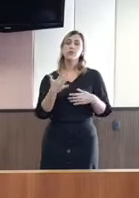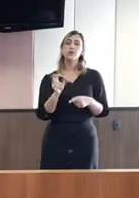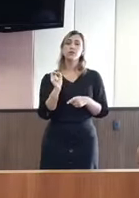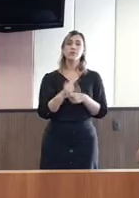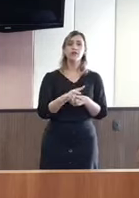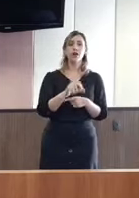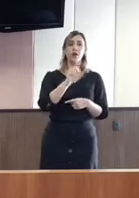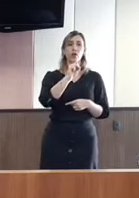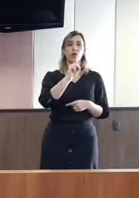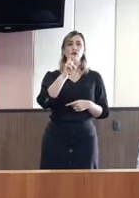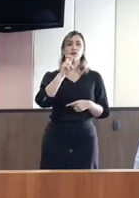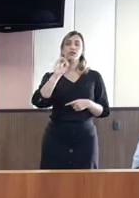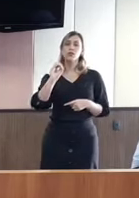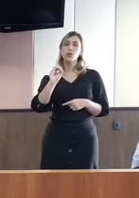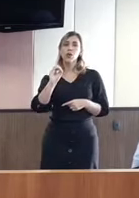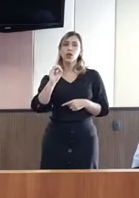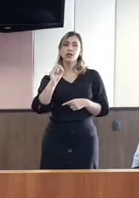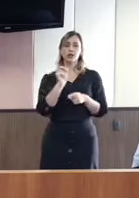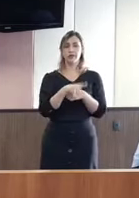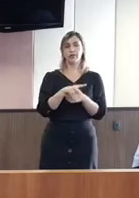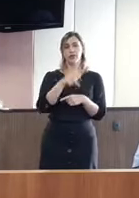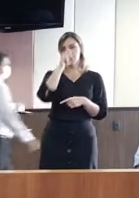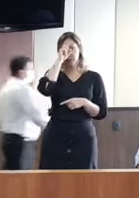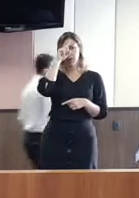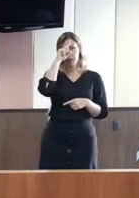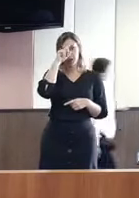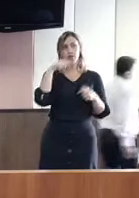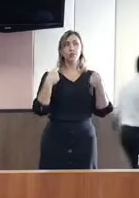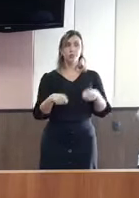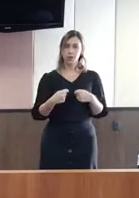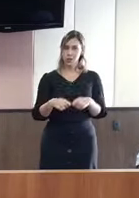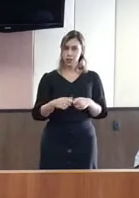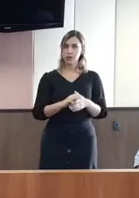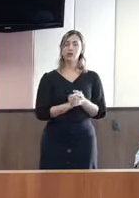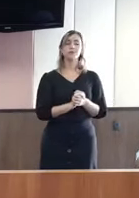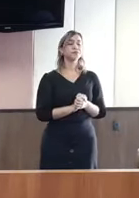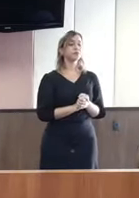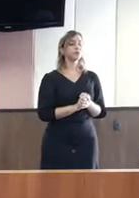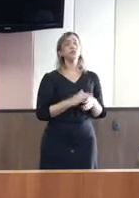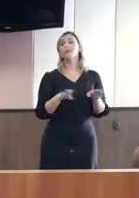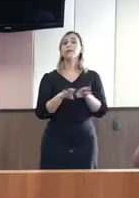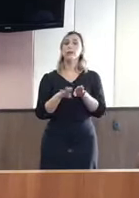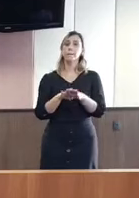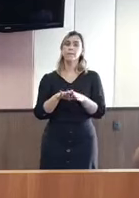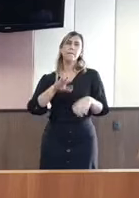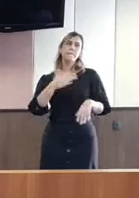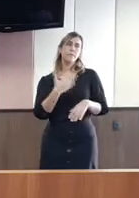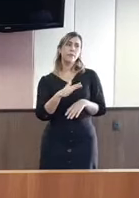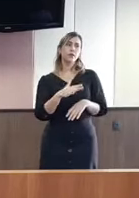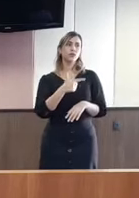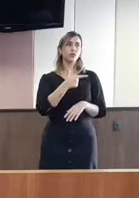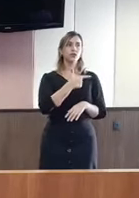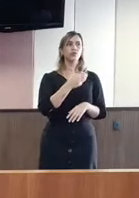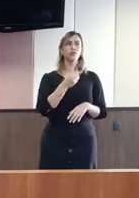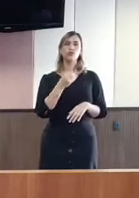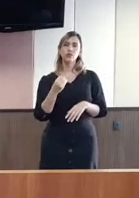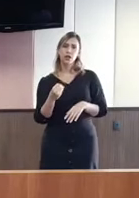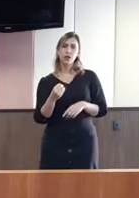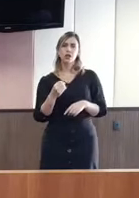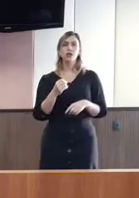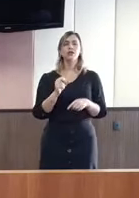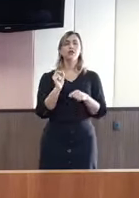de 850 leitos de atendimento hospitalar e nós teríamos por volta de 200 leitos,